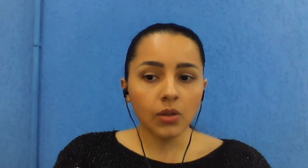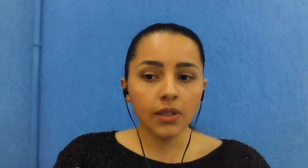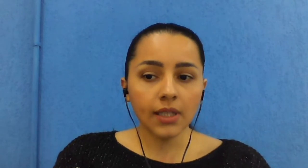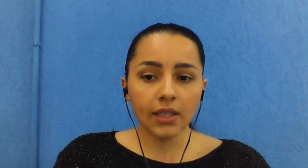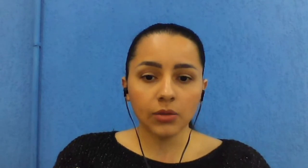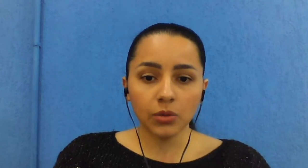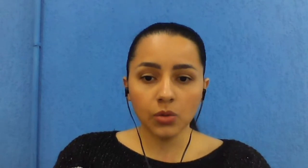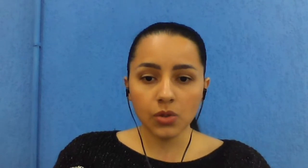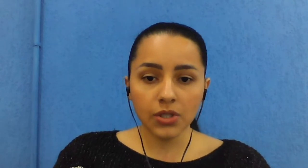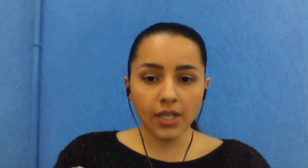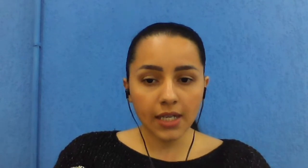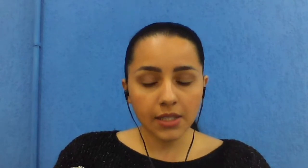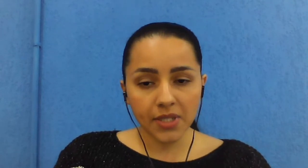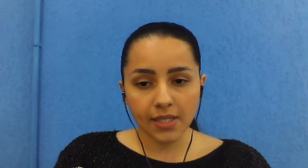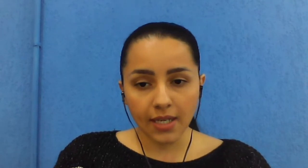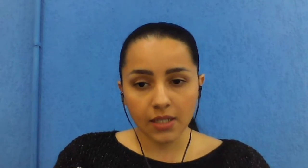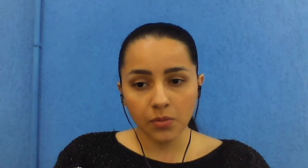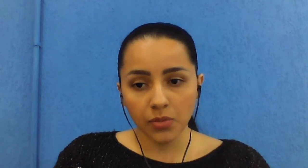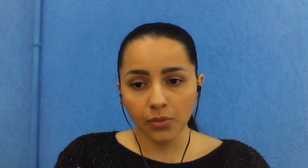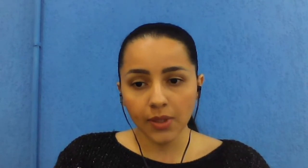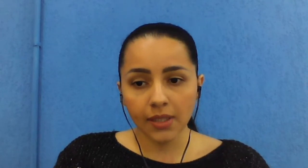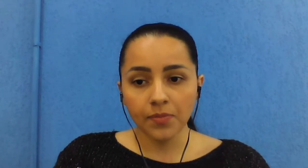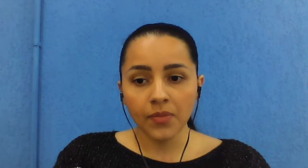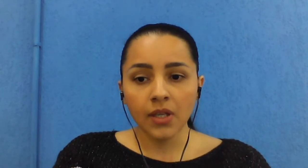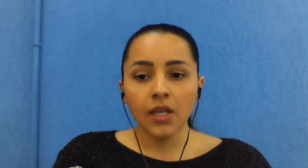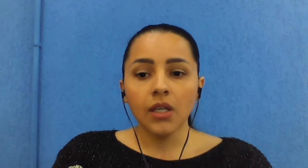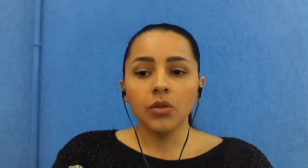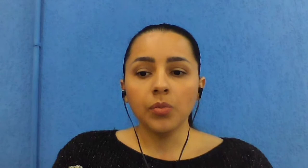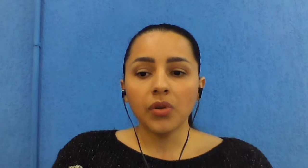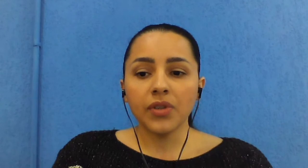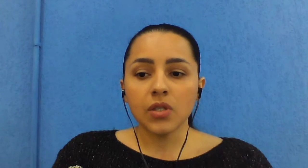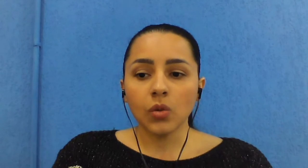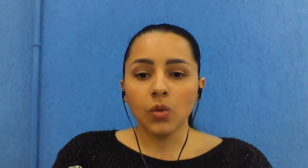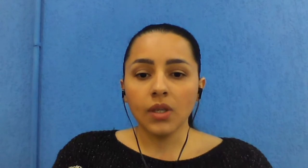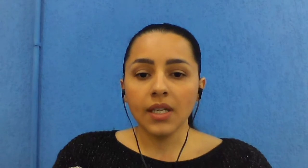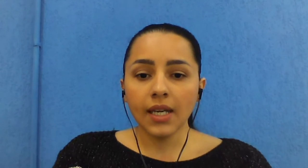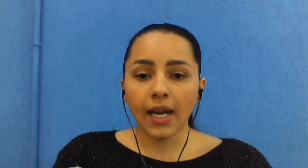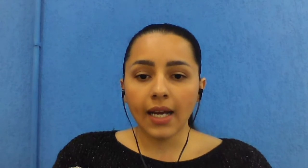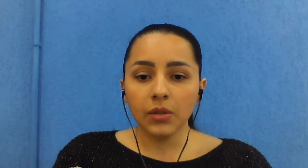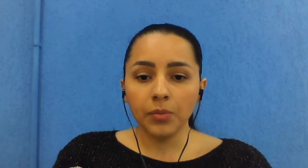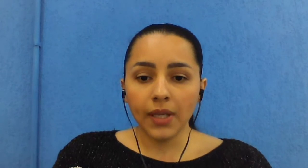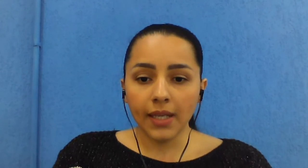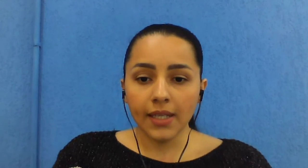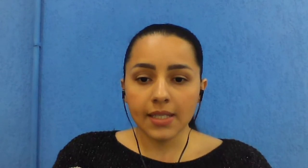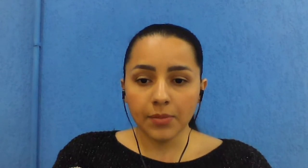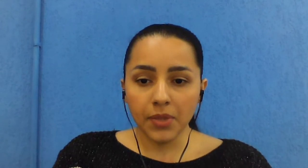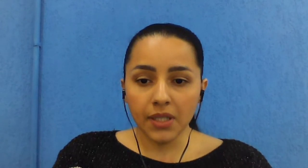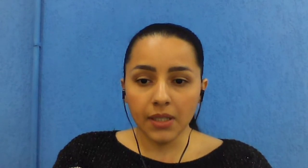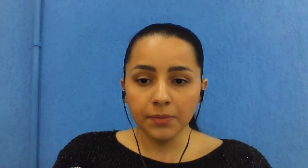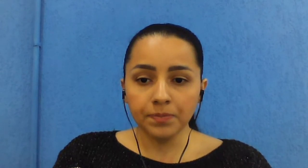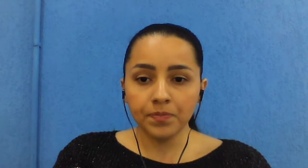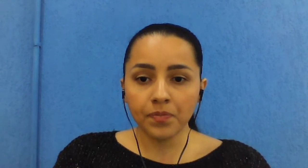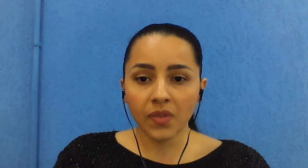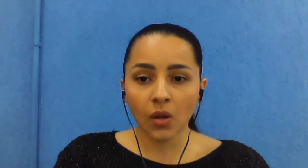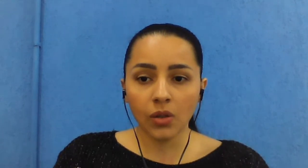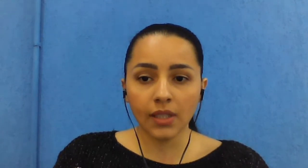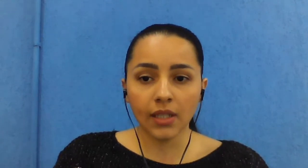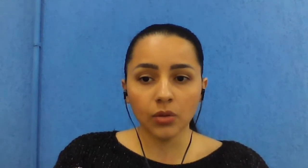Martins, coordenador do curso de administração pública, do professor Ricardo Pereira